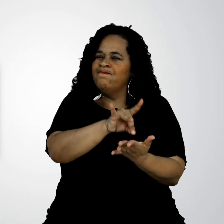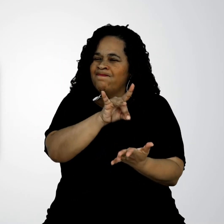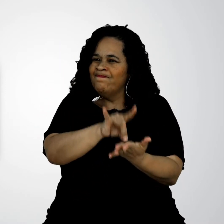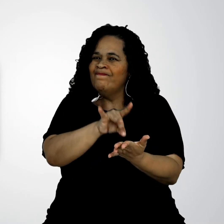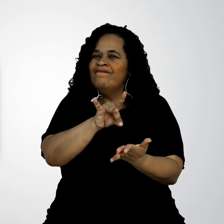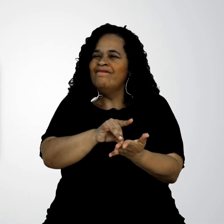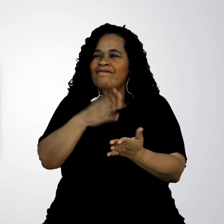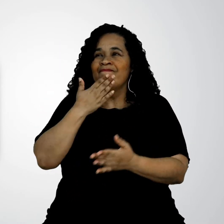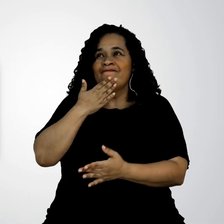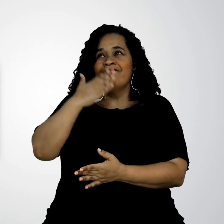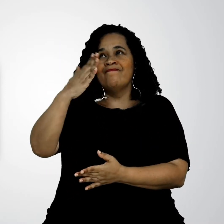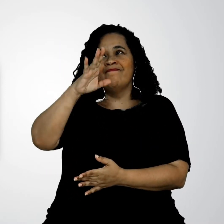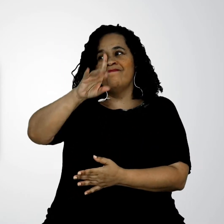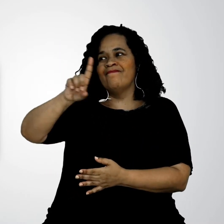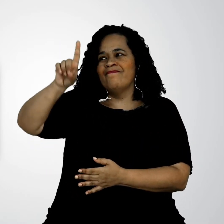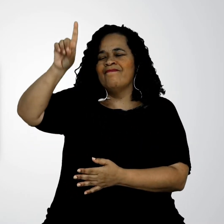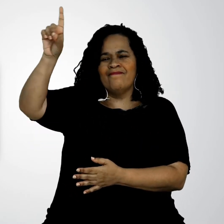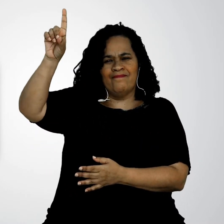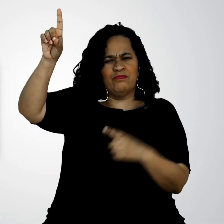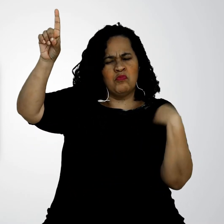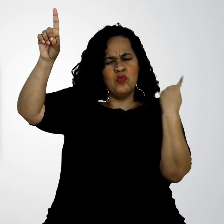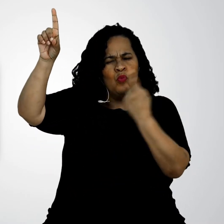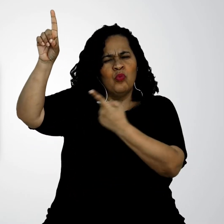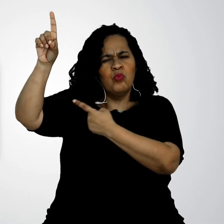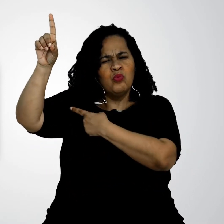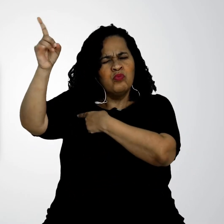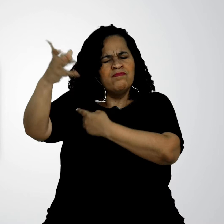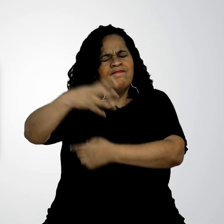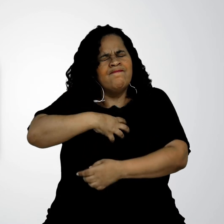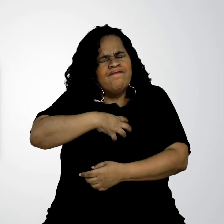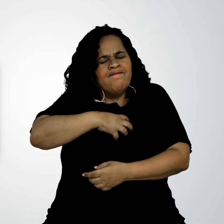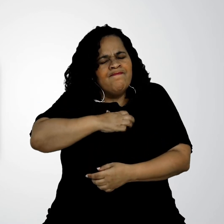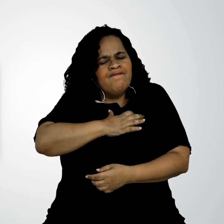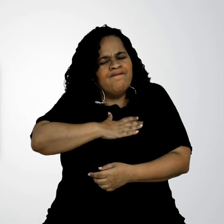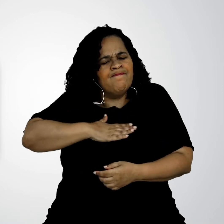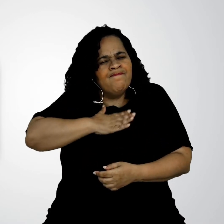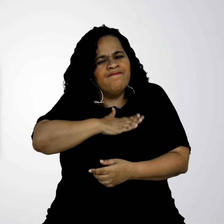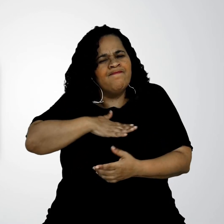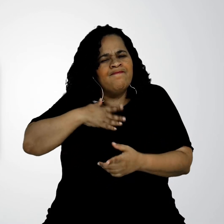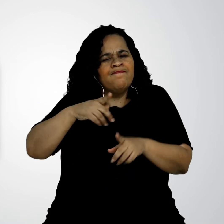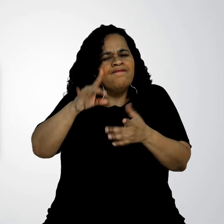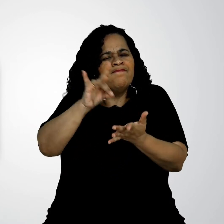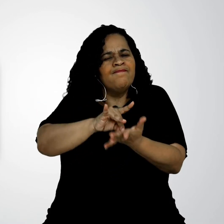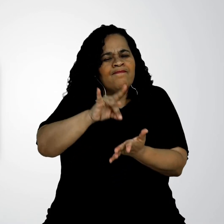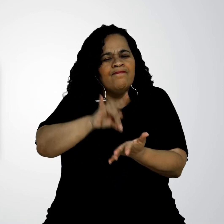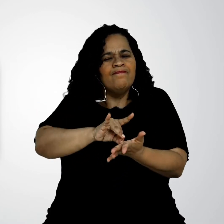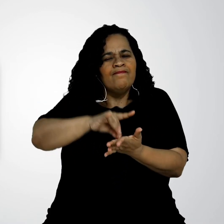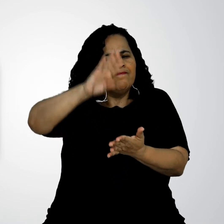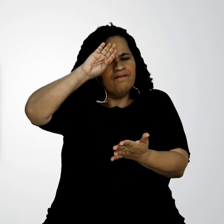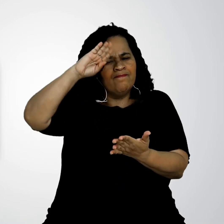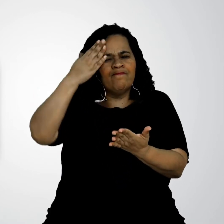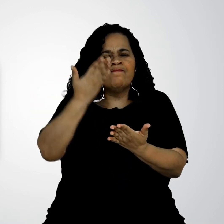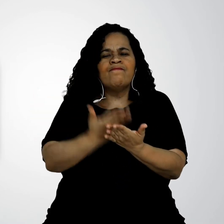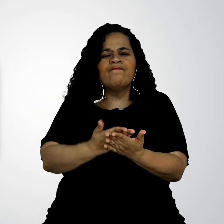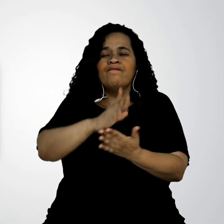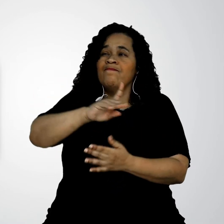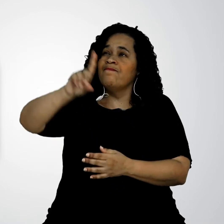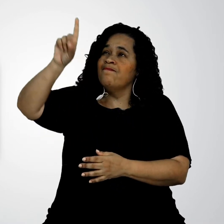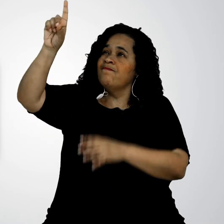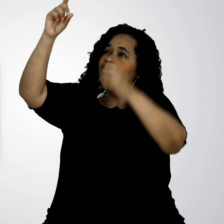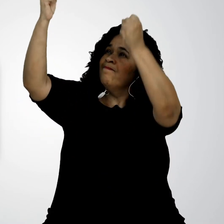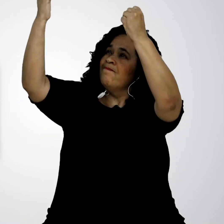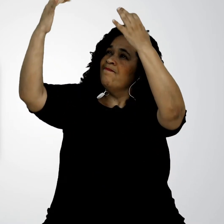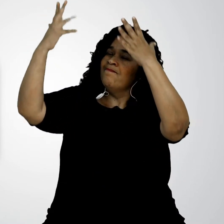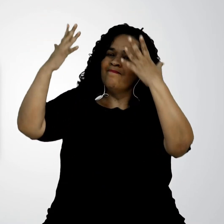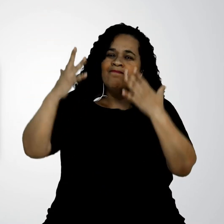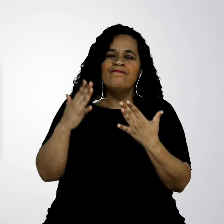eu peço a Deus que a gente tenha sensibilidade, cuidado, mas ao mesmo tempo sabedoria, pela graça de Deus, para tratar essa questão